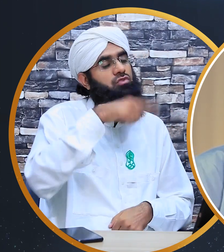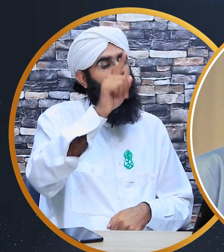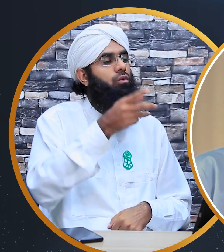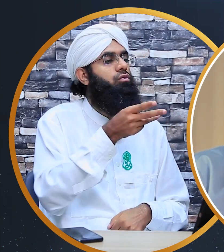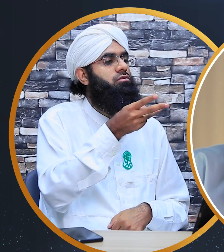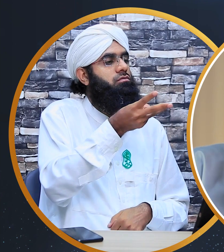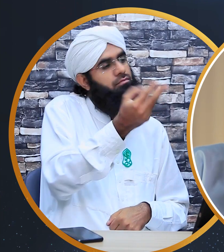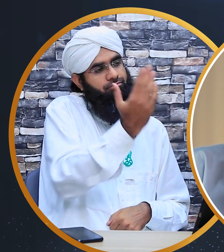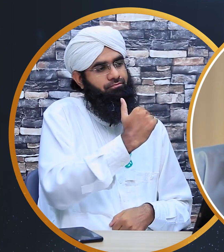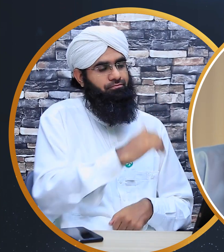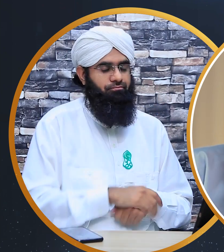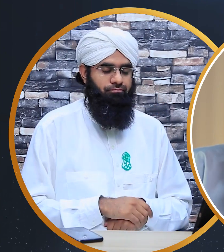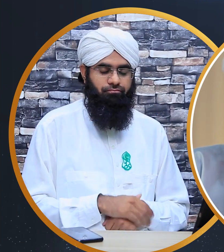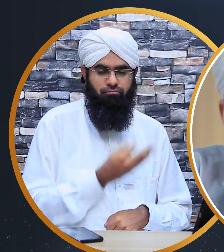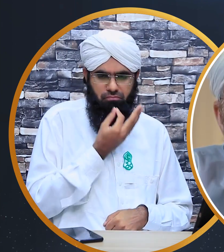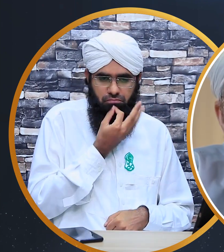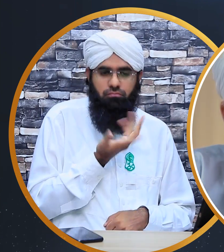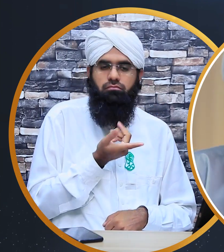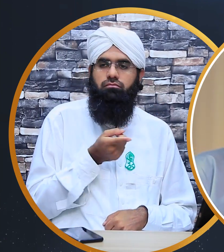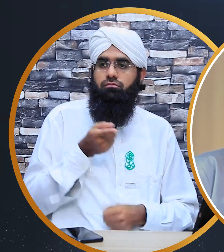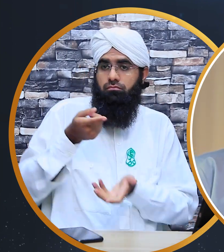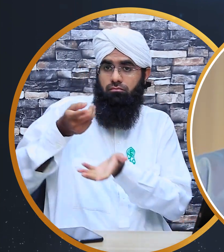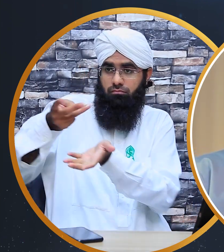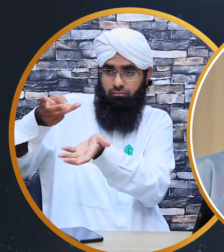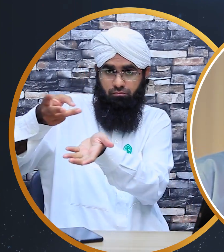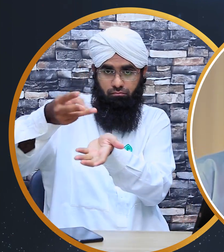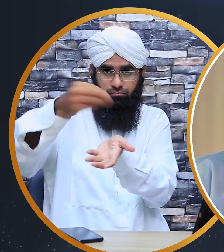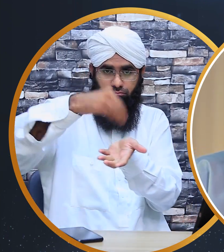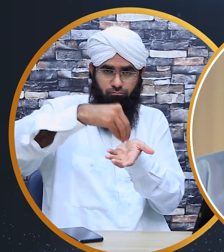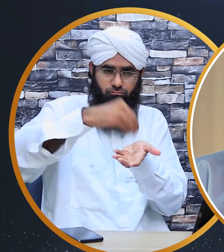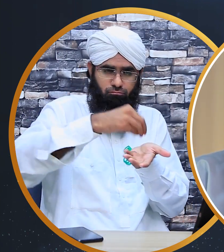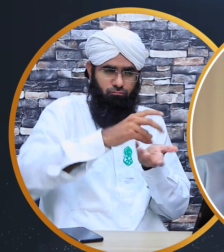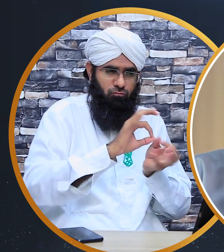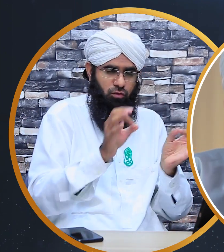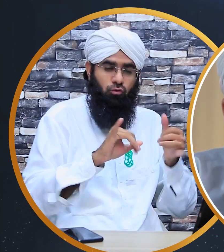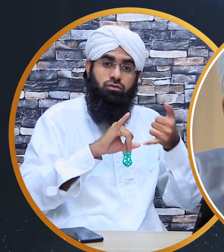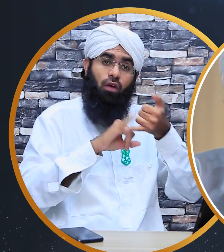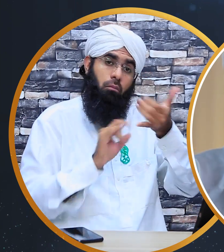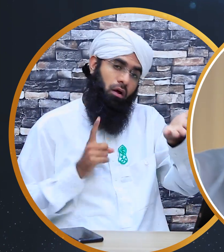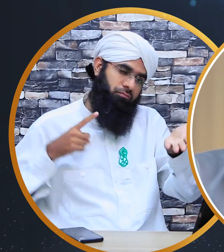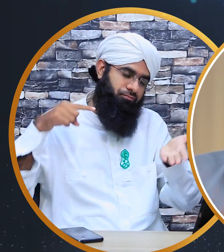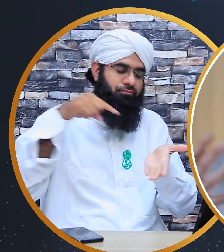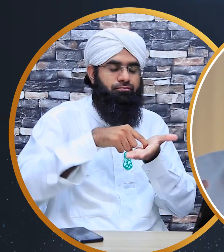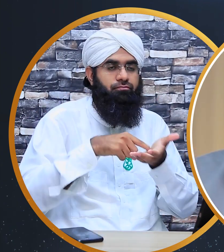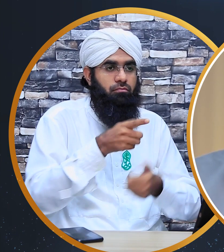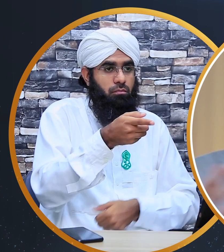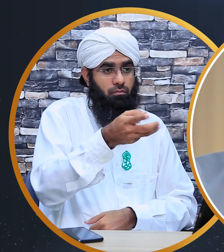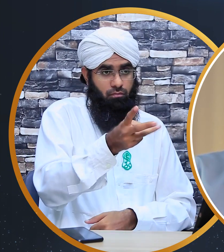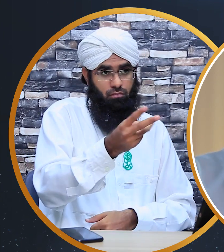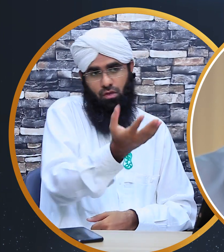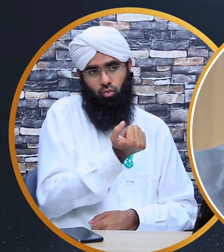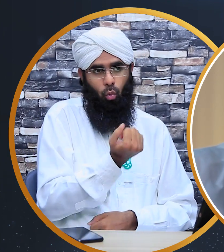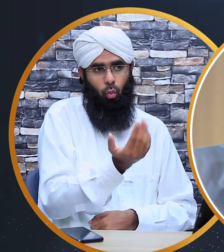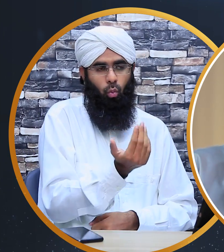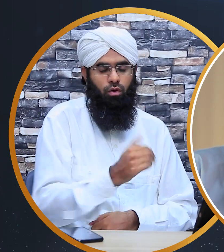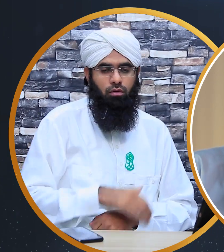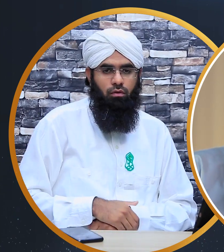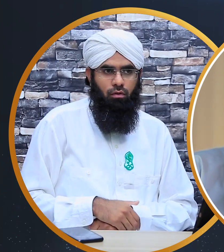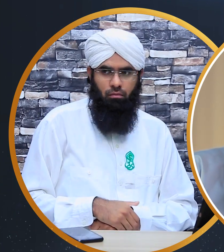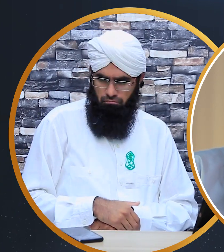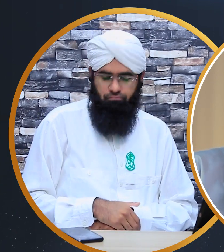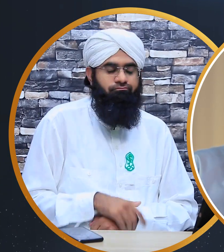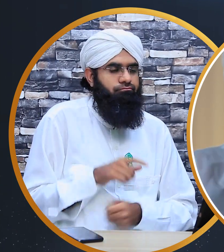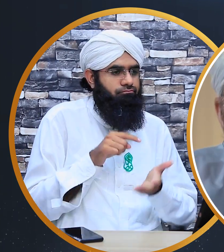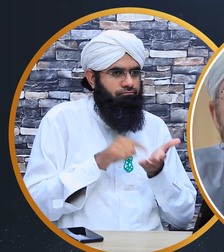لیتے ثعلبہ کے پاس پہنچے اور کہا کہ تم نے بھی زکوٰۃ دینی ہے۔ جب اس نے کیلکولیٹ کیا تو زکوٰۃ میں تو بہت ساری بکریاں دینی پڑ